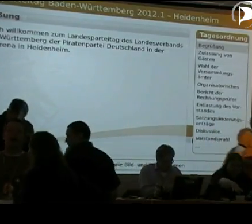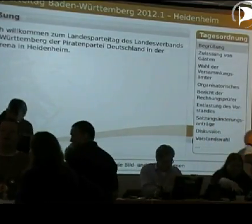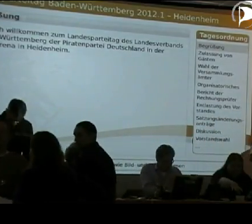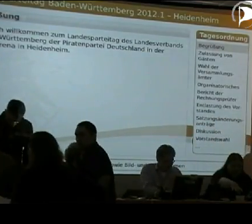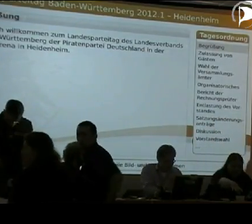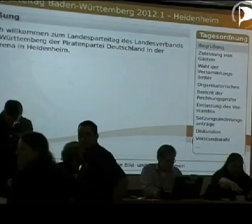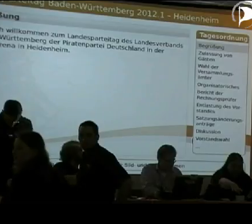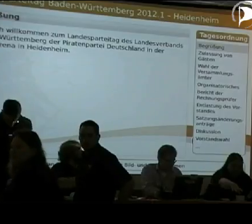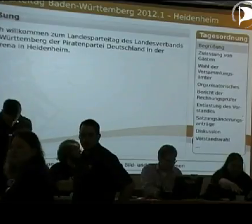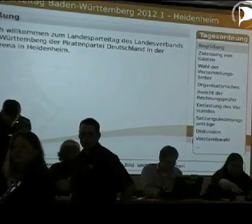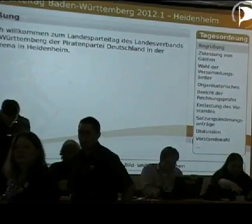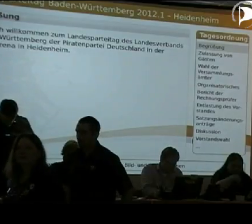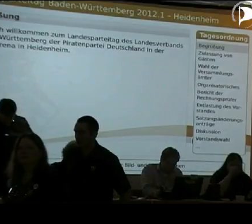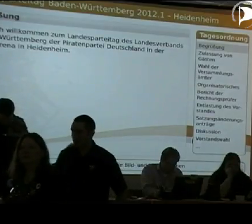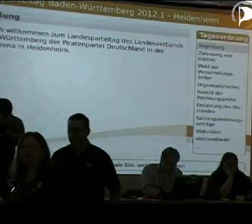da